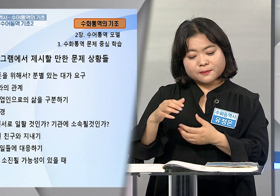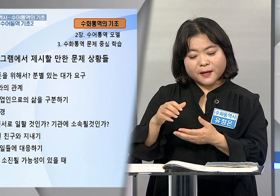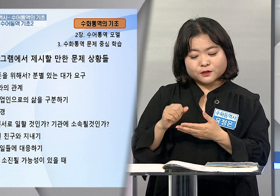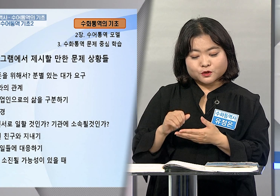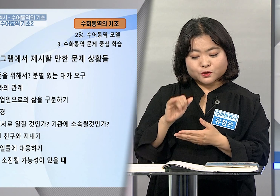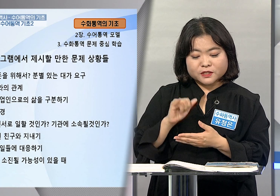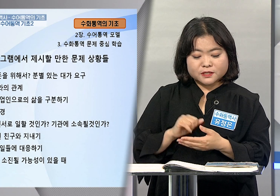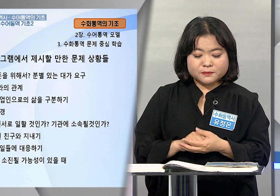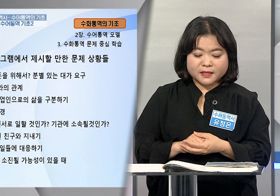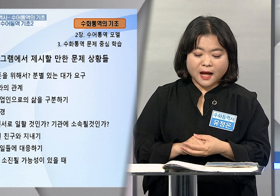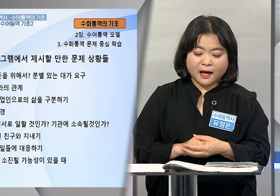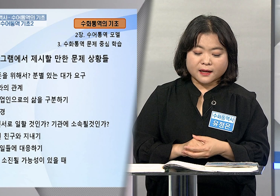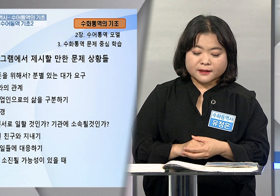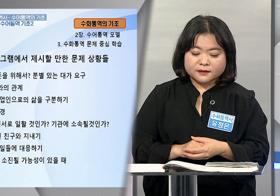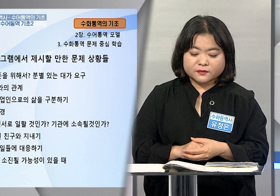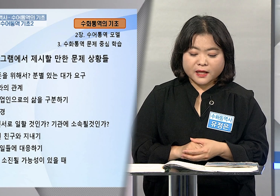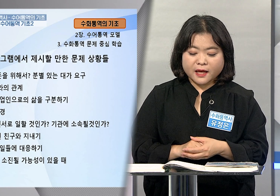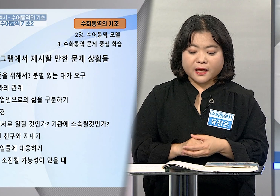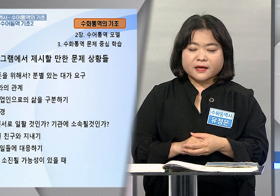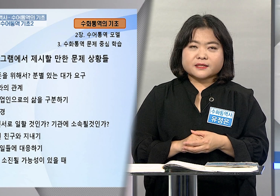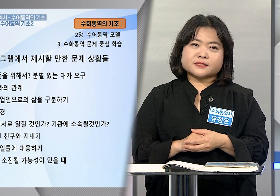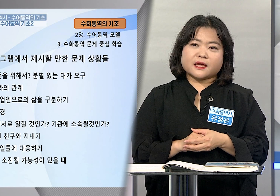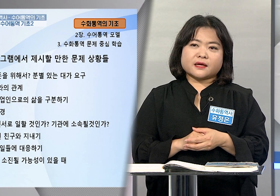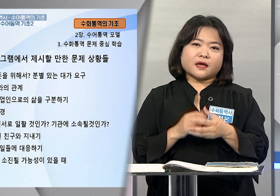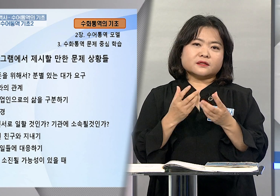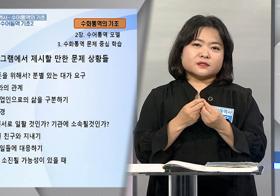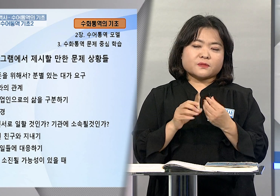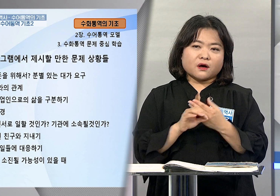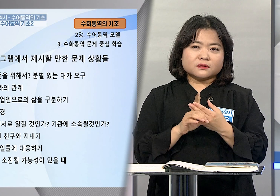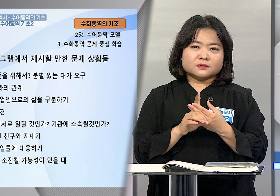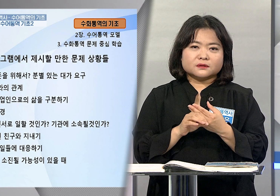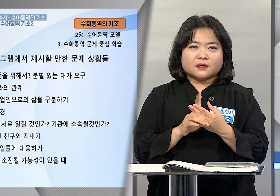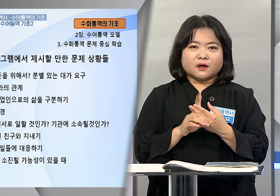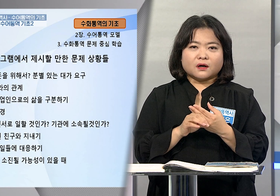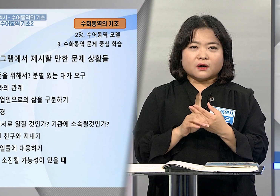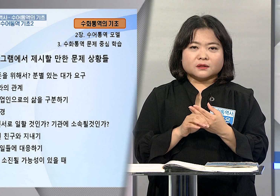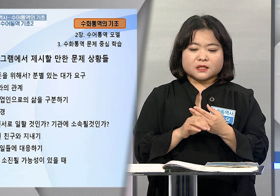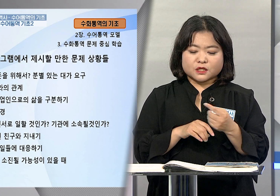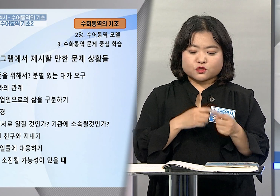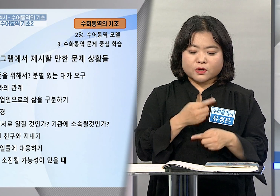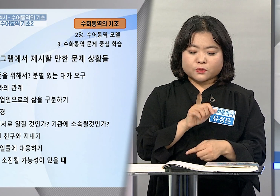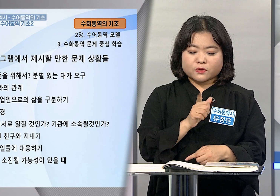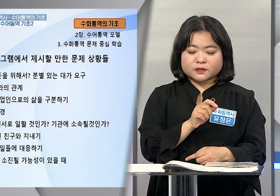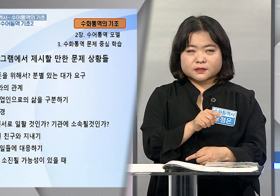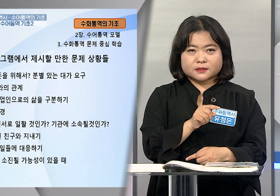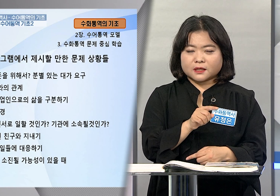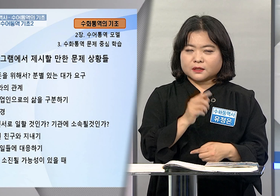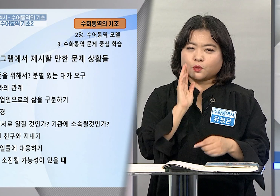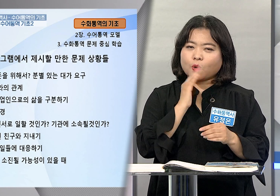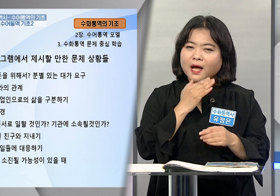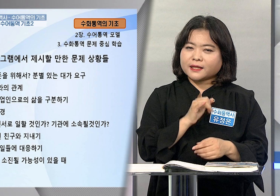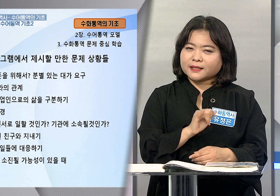받을 수도 있습니다. 그런데 이제 예를 들면, 이 수화통역,